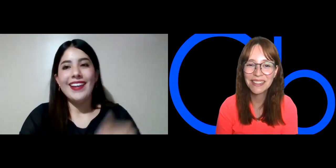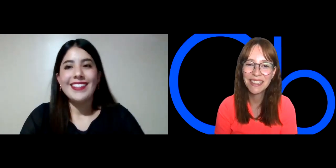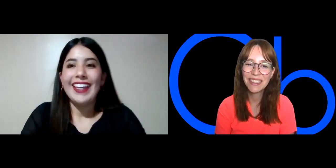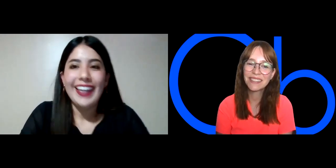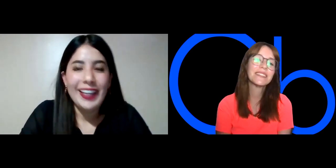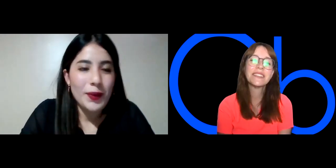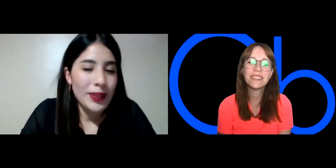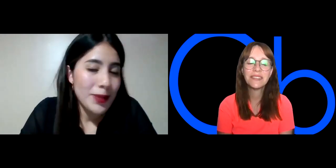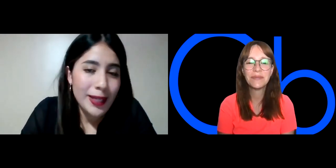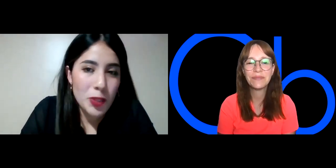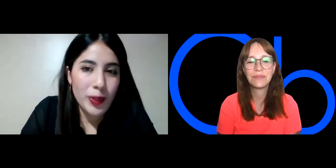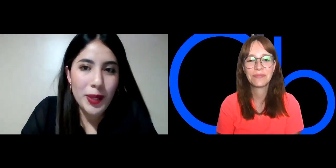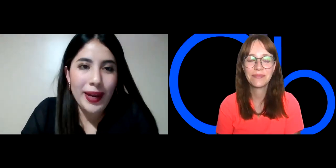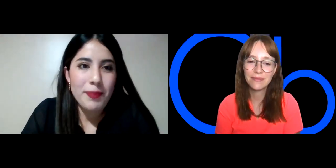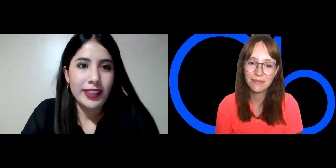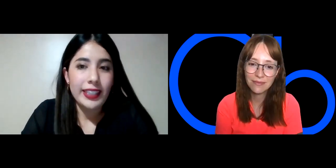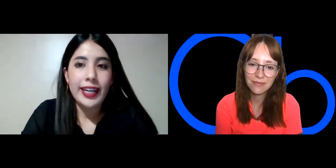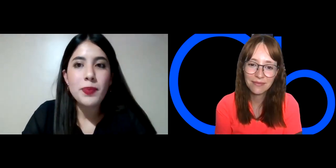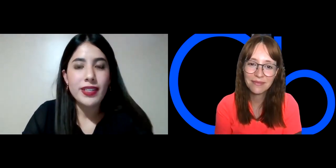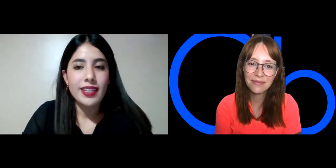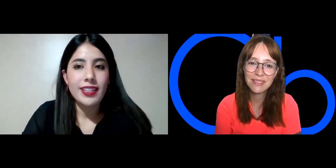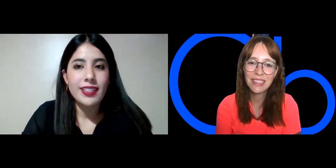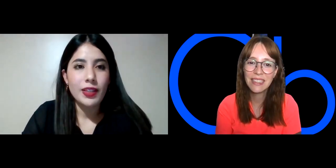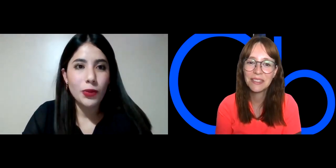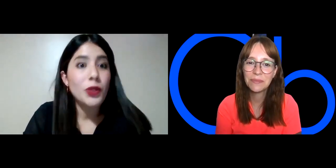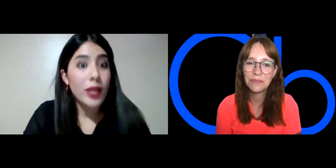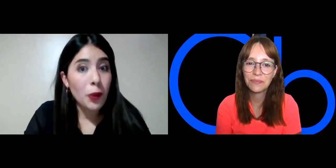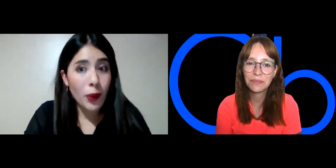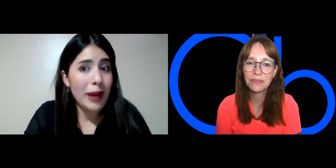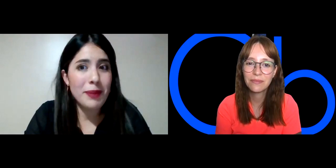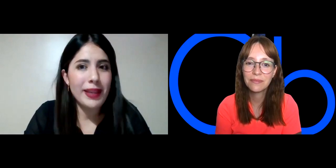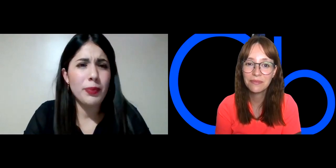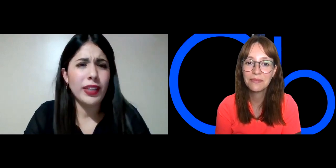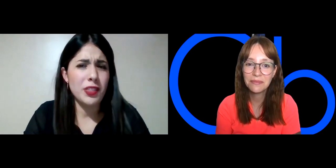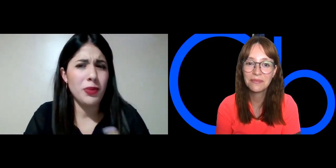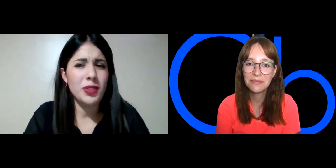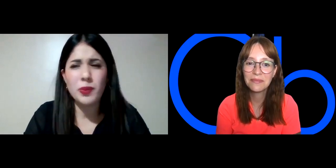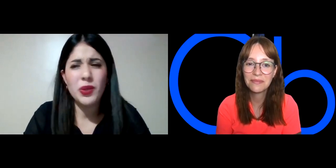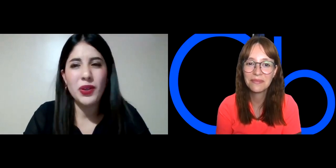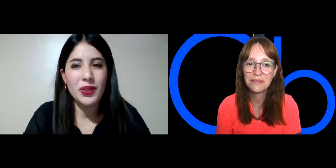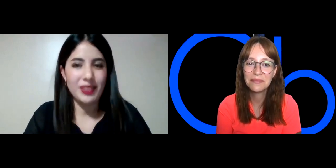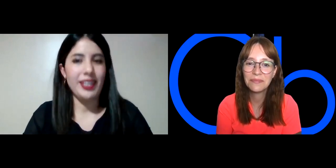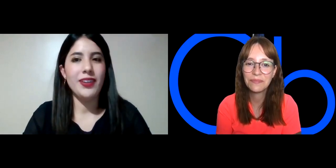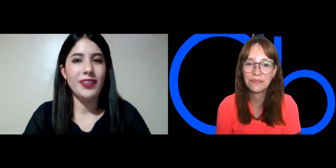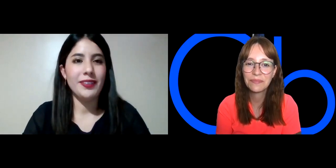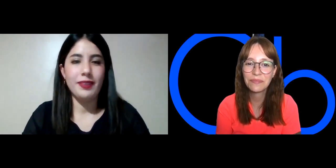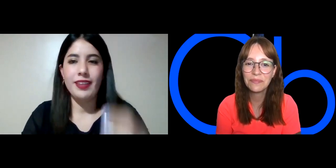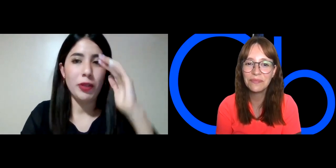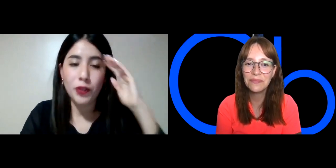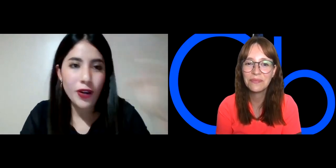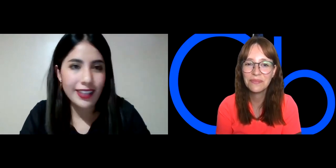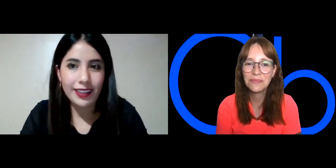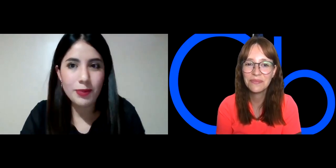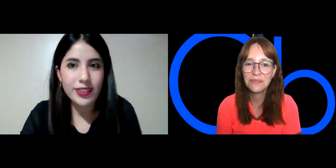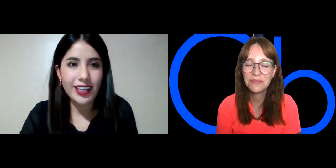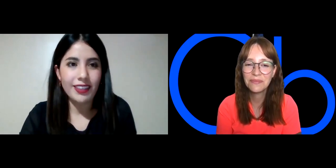ahora, otra cosa que nos puede ayudar a practicar, pues es justo eso, jugar mímica, porque somos como cero, cuando